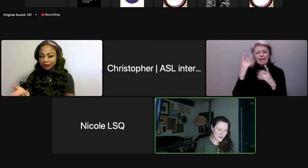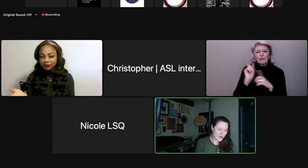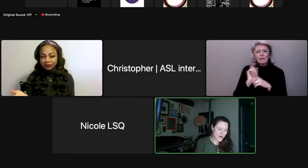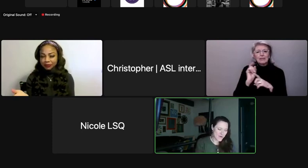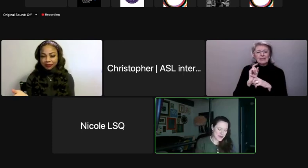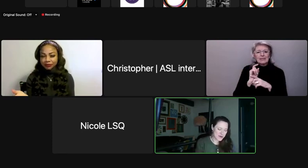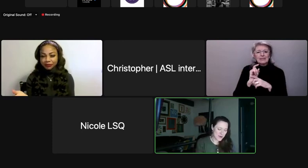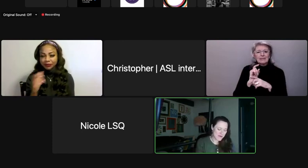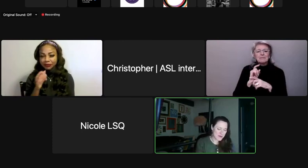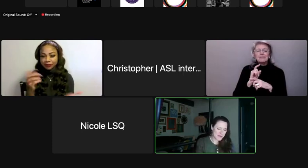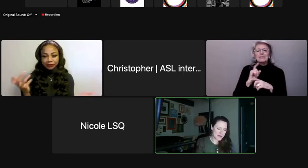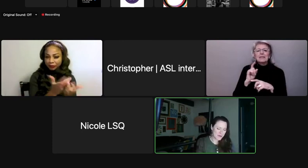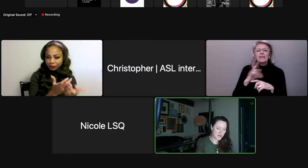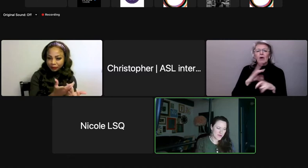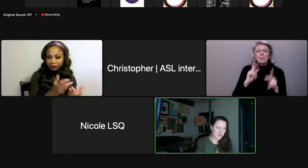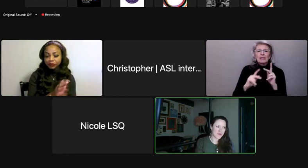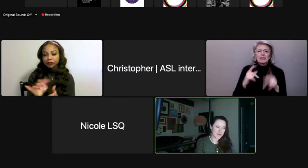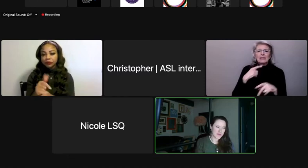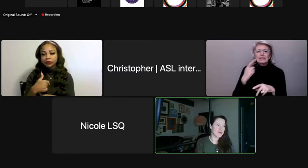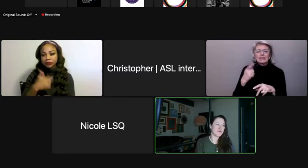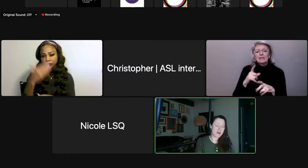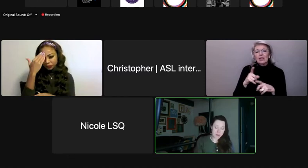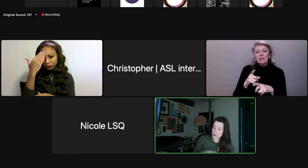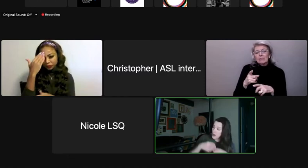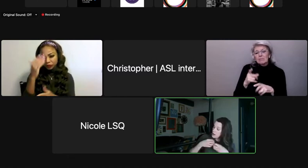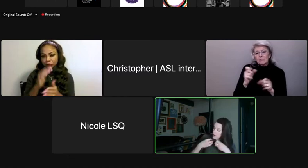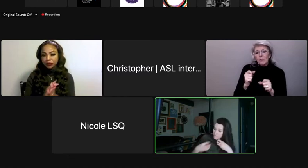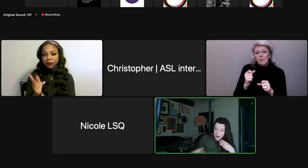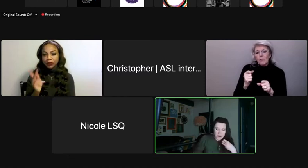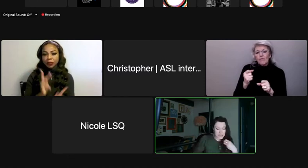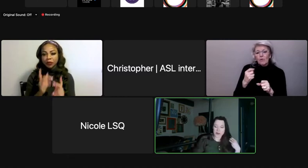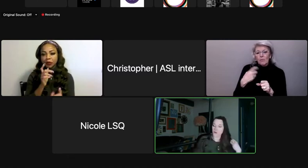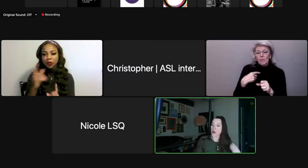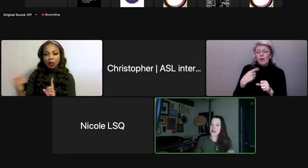des gens qui disent comme vous pouvez le voir